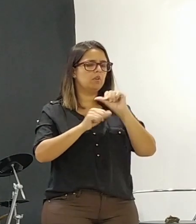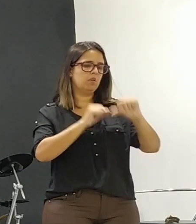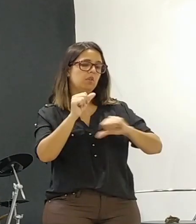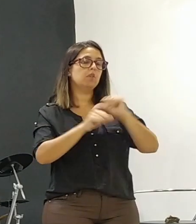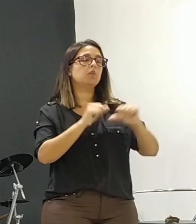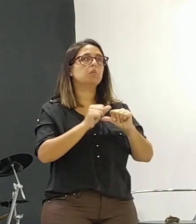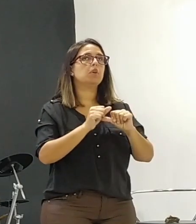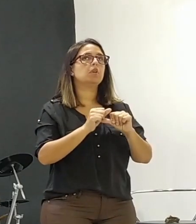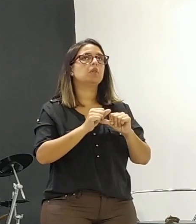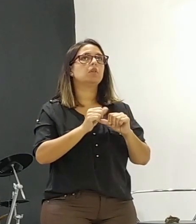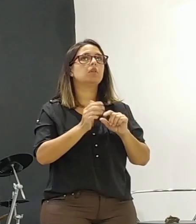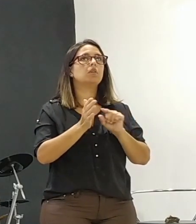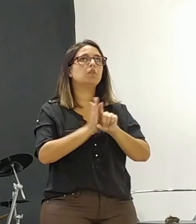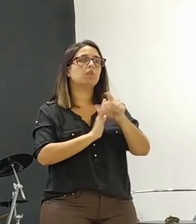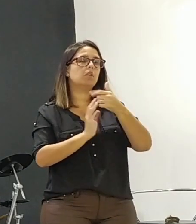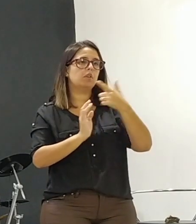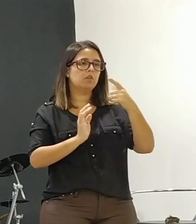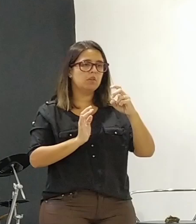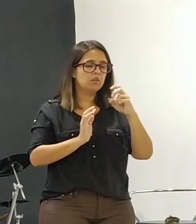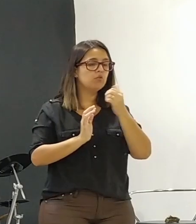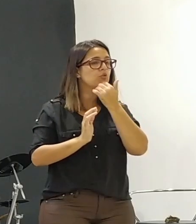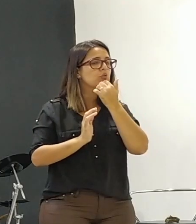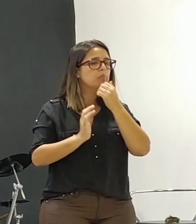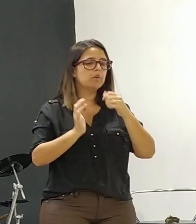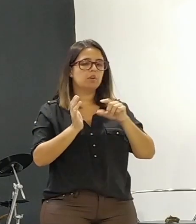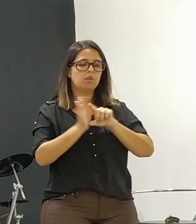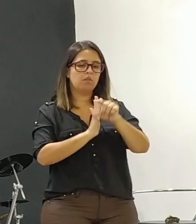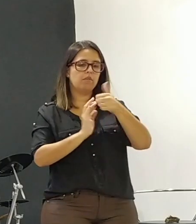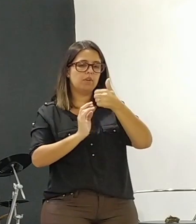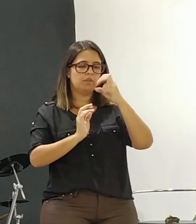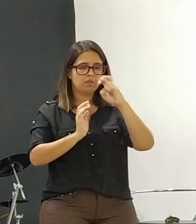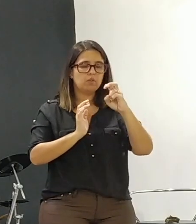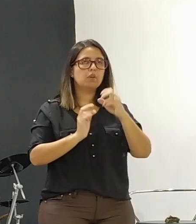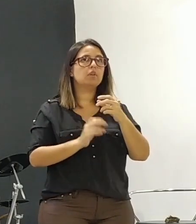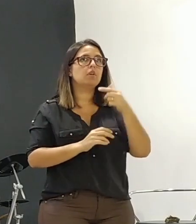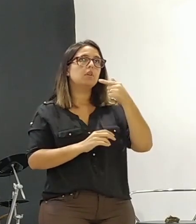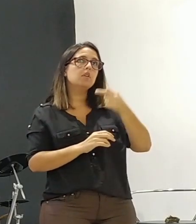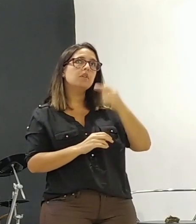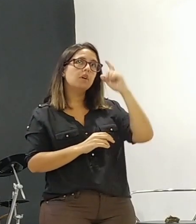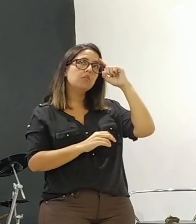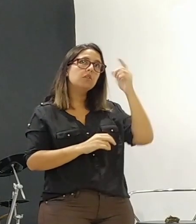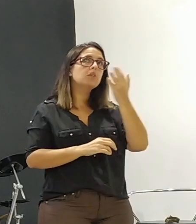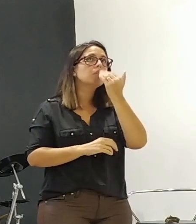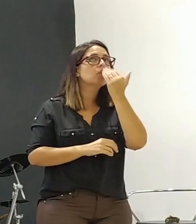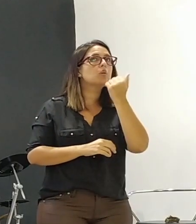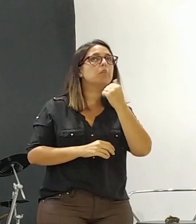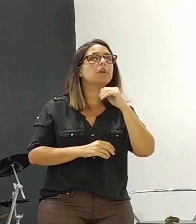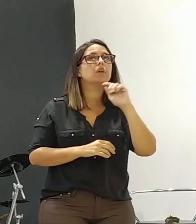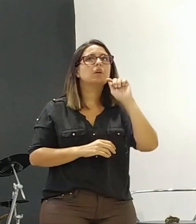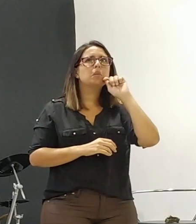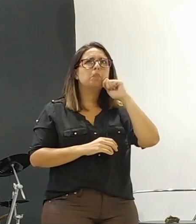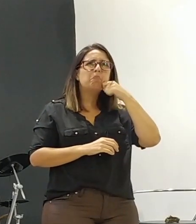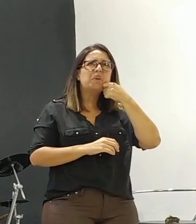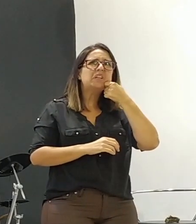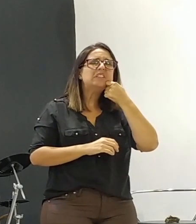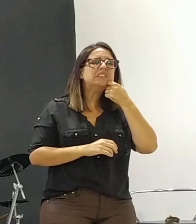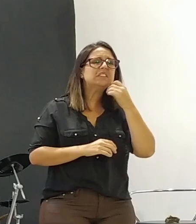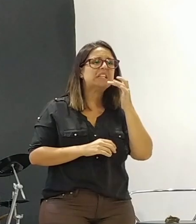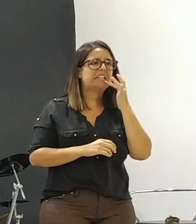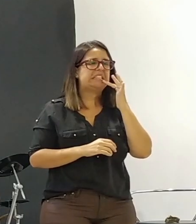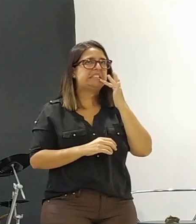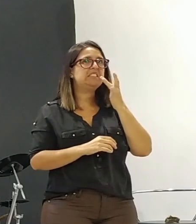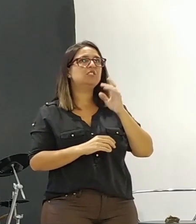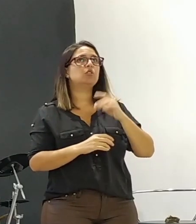aqui no versículo 15: 7 dias comereis pães asmos, e ao primeiro